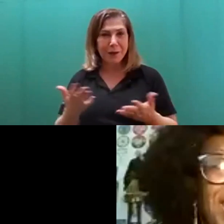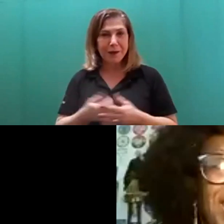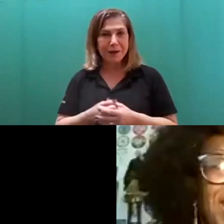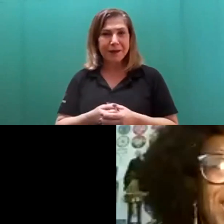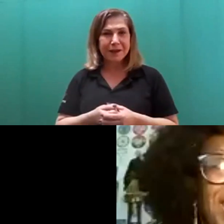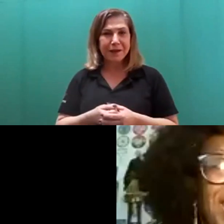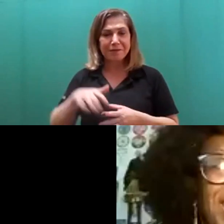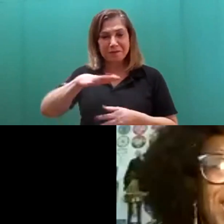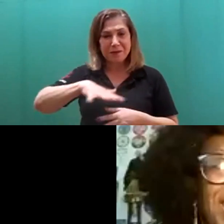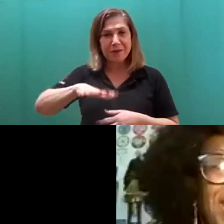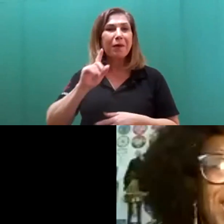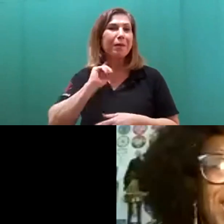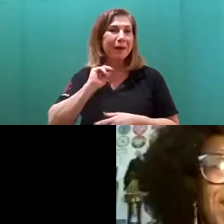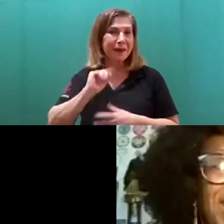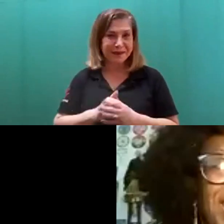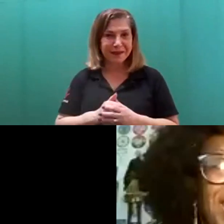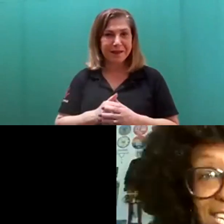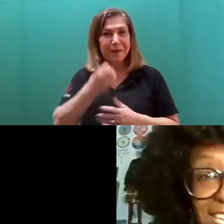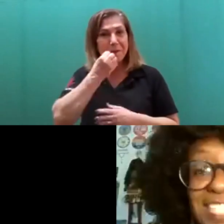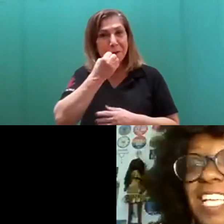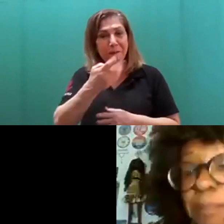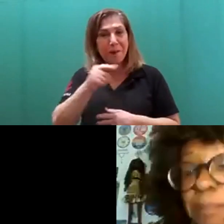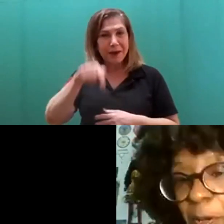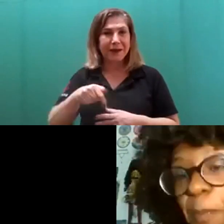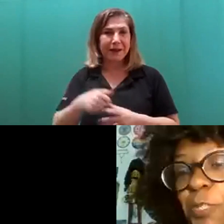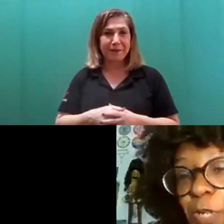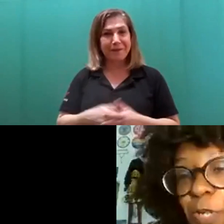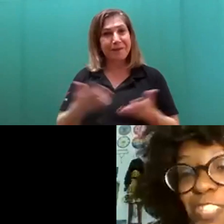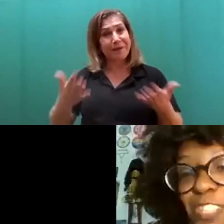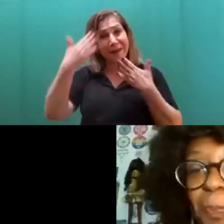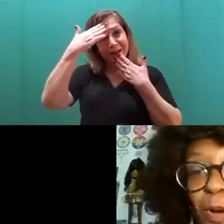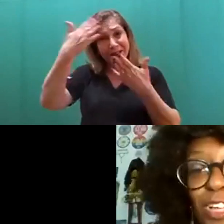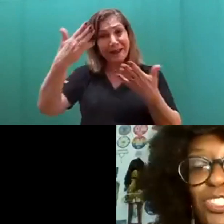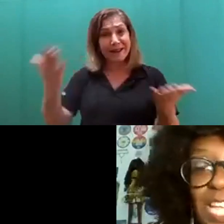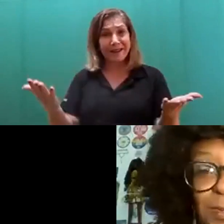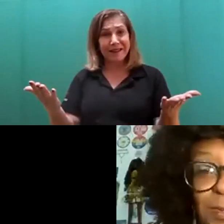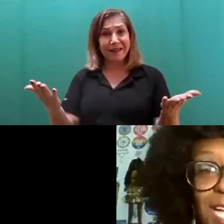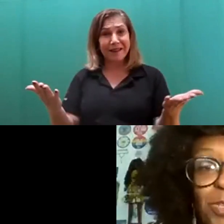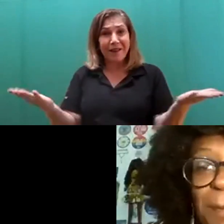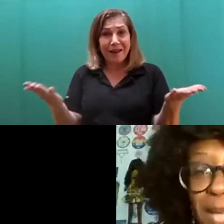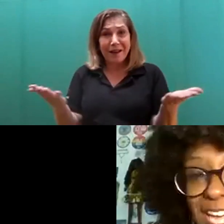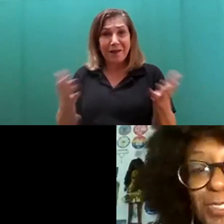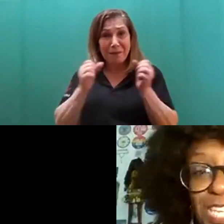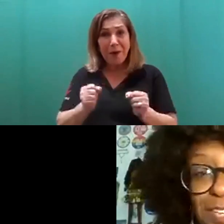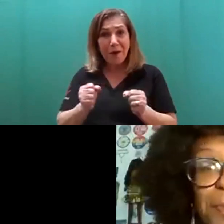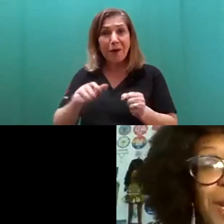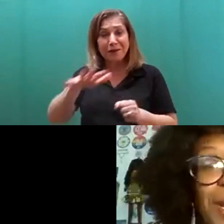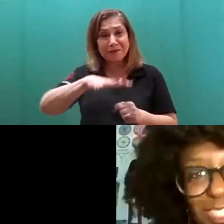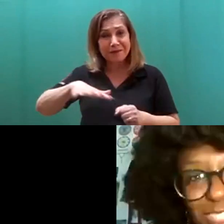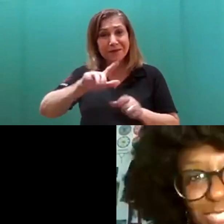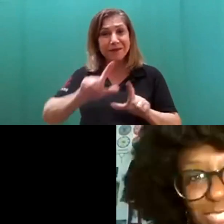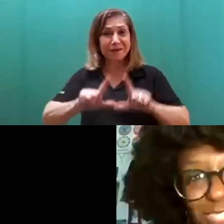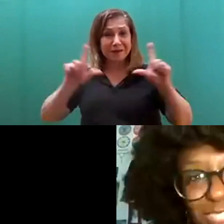mineiro e é muito bom estar aqui. E quero agradecer principalmente porque a gente pode ter um espaço aberto, livre,